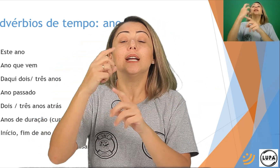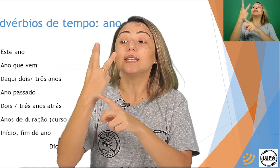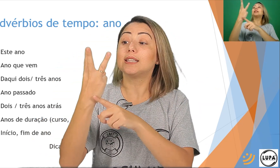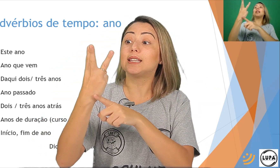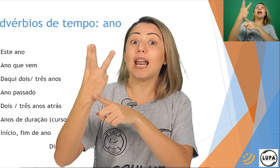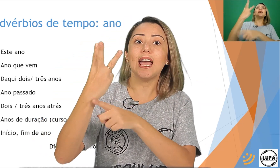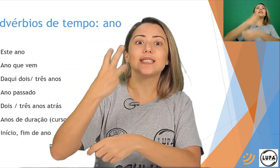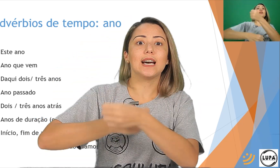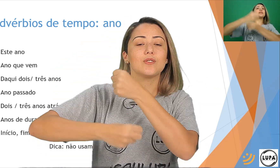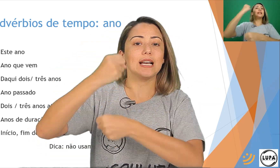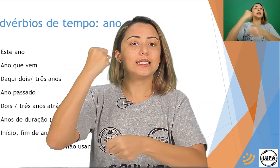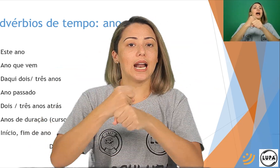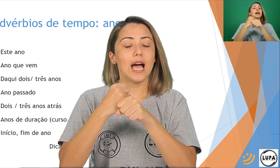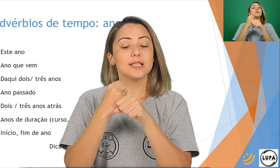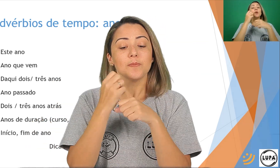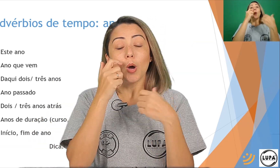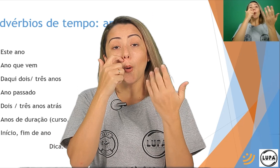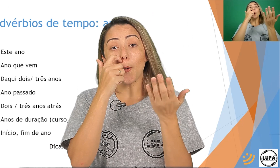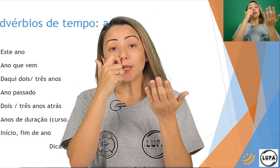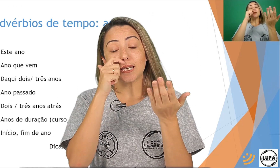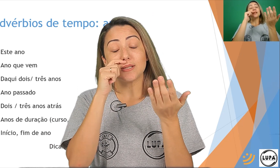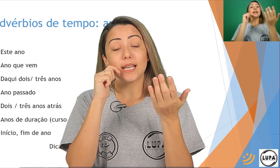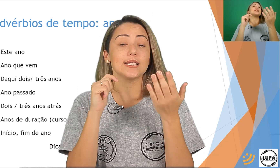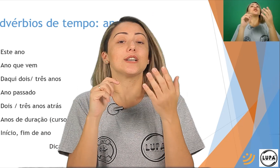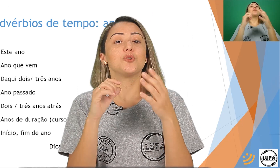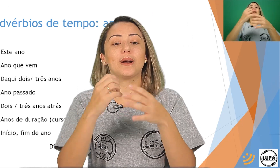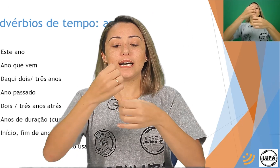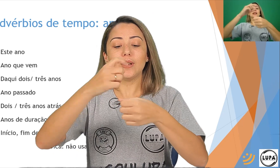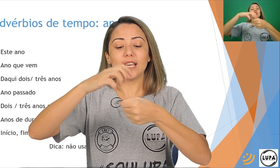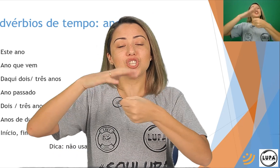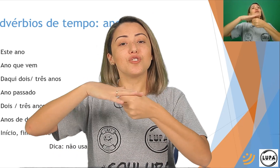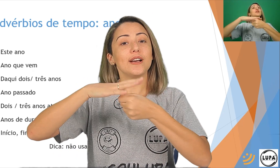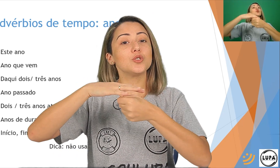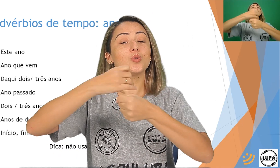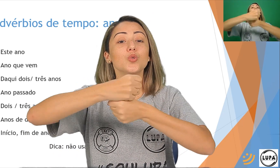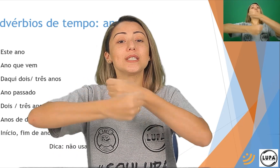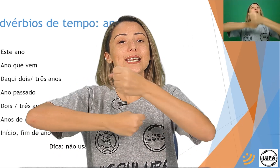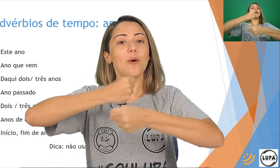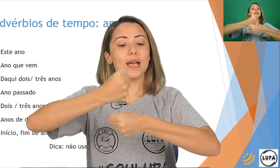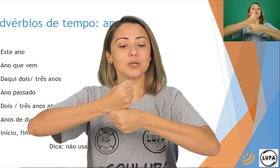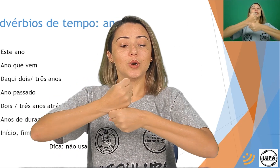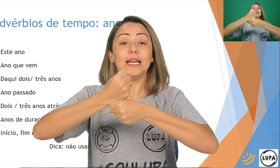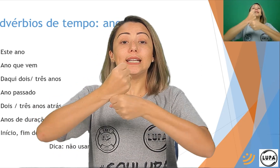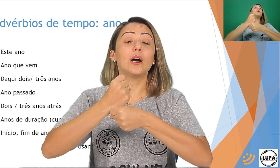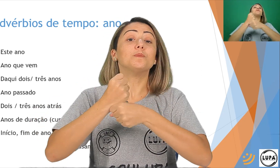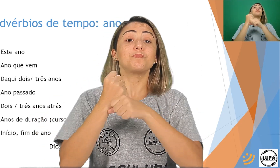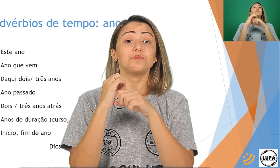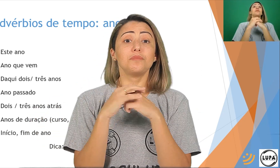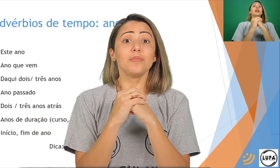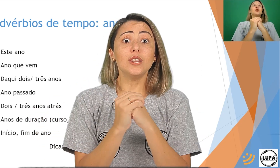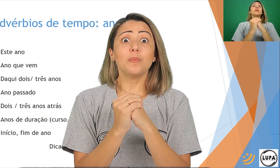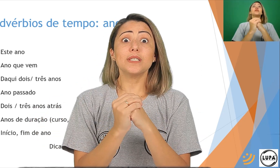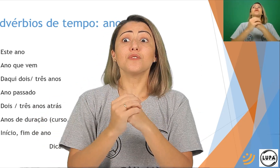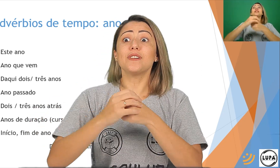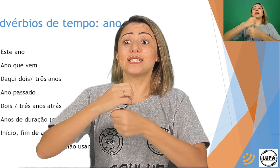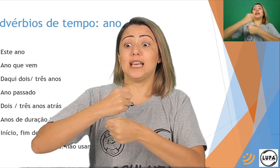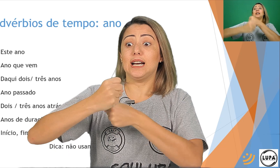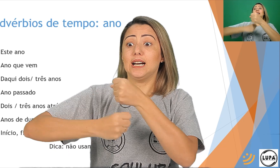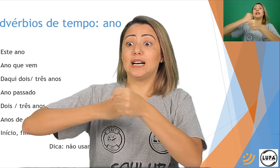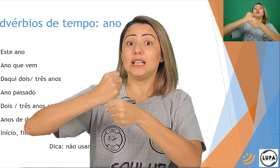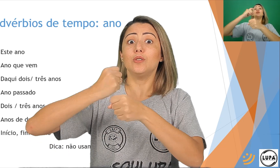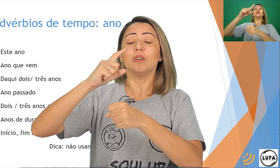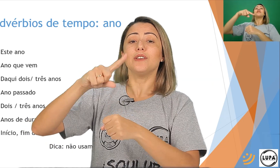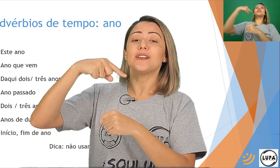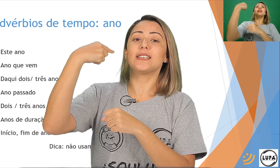passado, 3 anos atrás. Um contexto interessante para ano é que a gente faz tudo no sinal mesmo. Então, eu não preciso